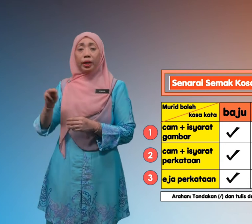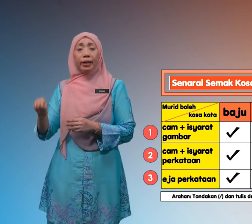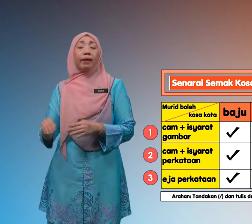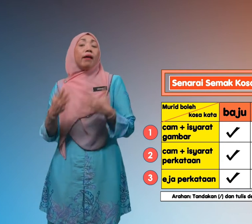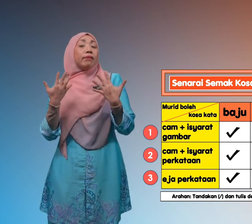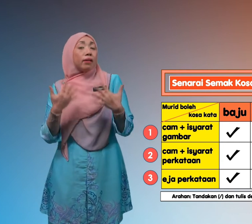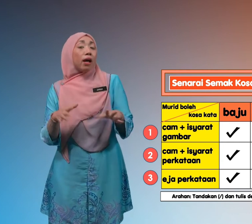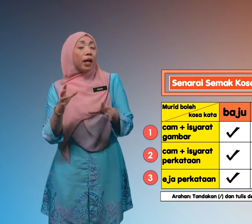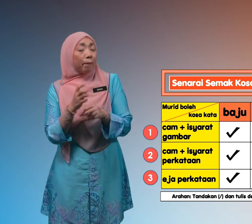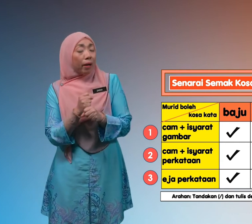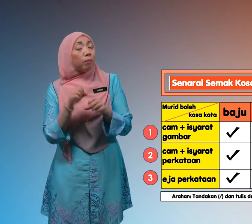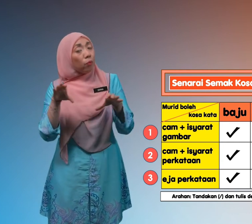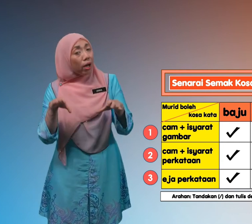murid-murid telah dapat buat.